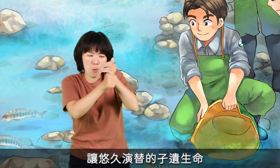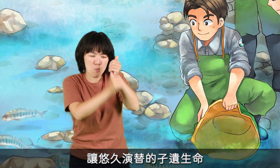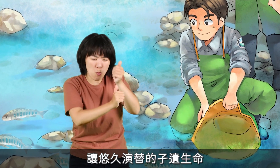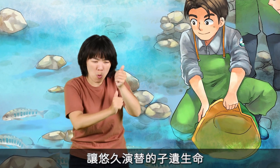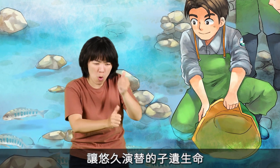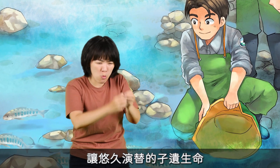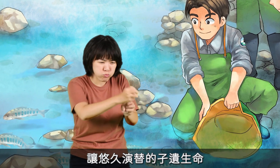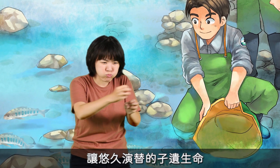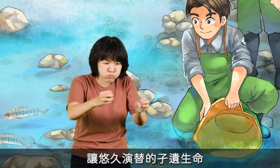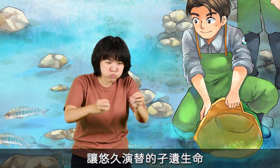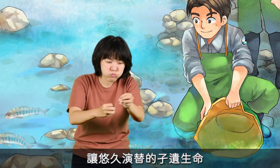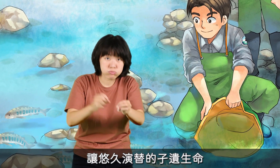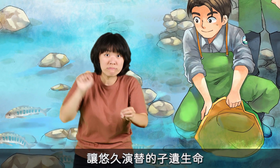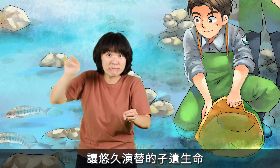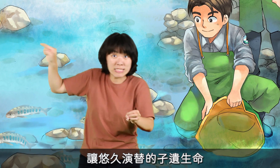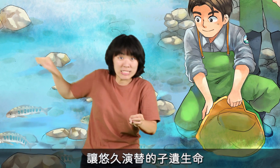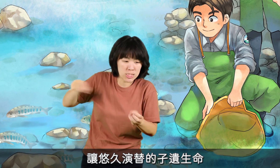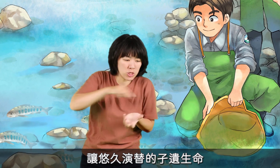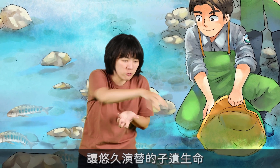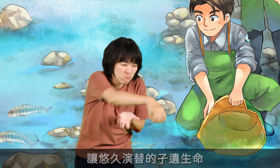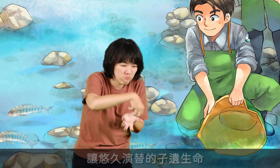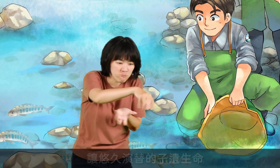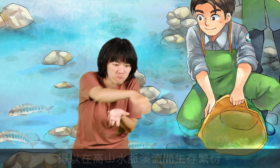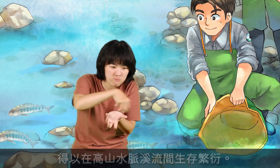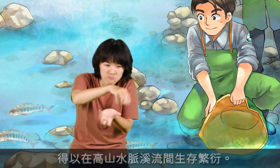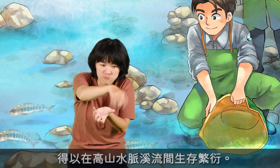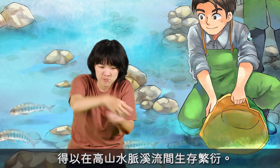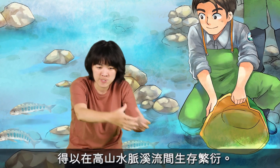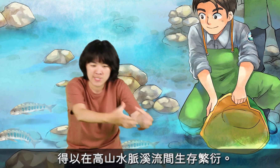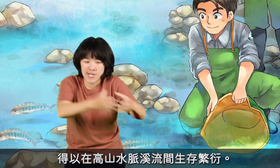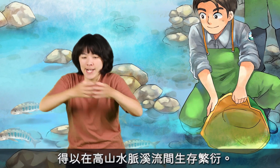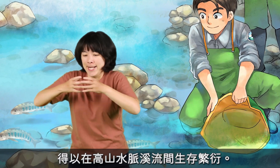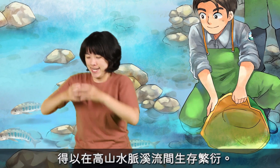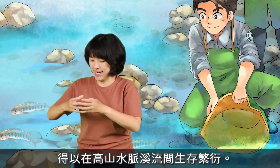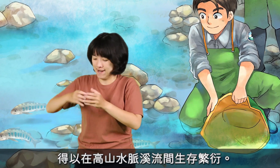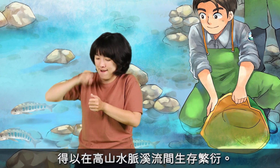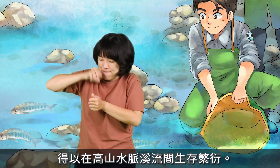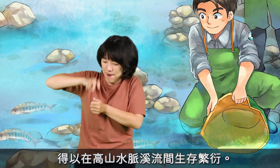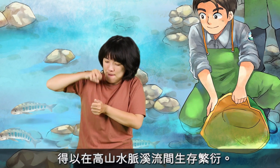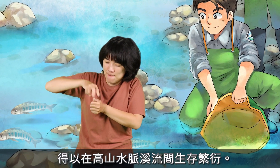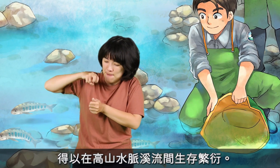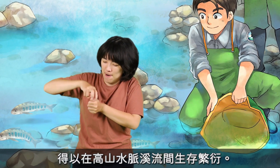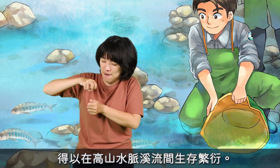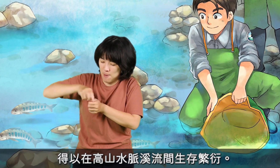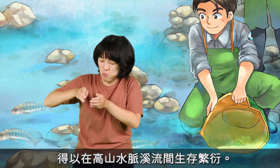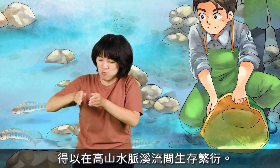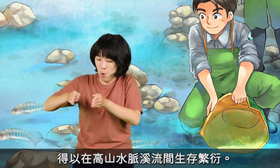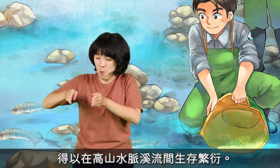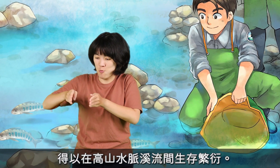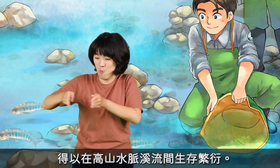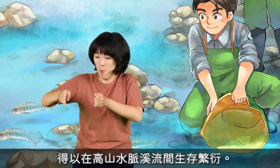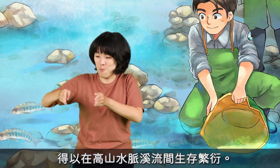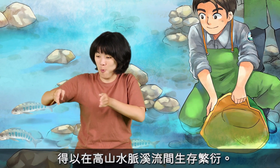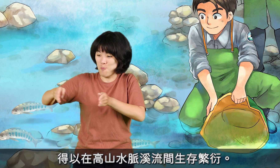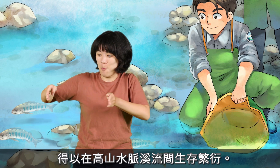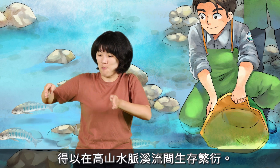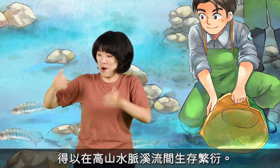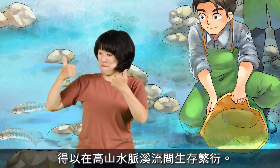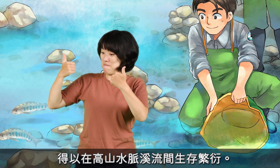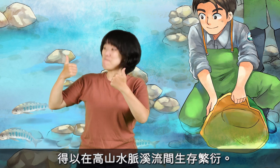让悠久掩替的孑遗生命得以在高山水脉溪流间生存繁衍。